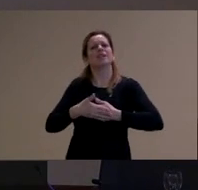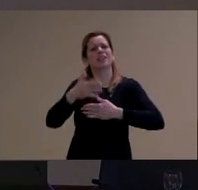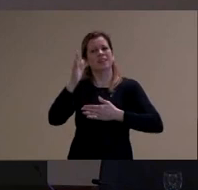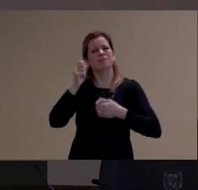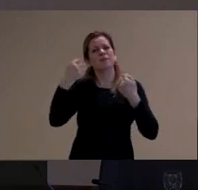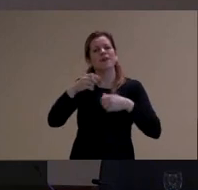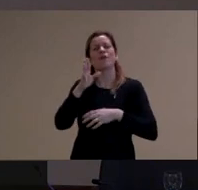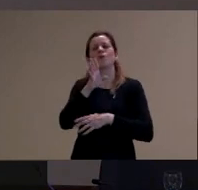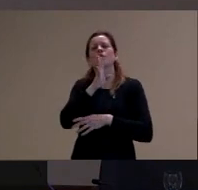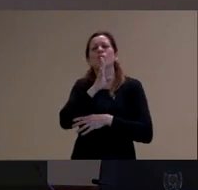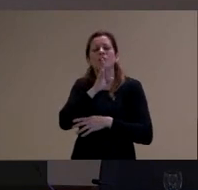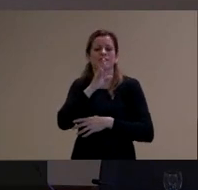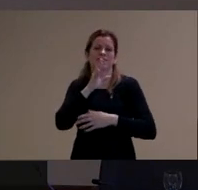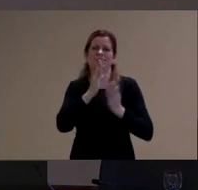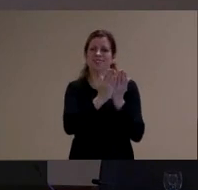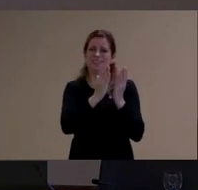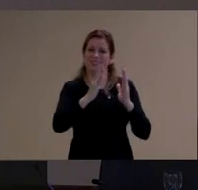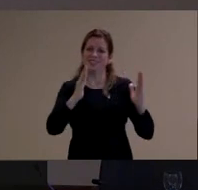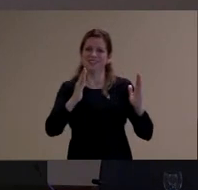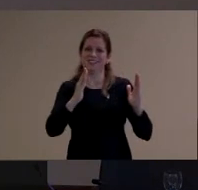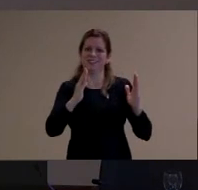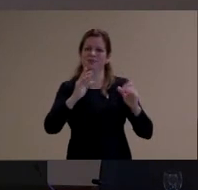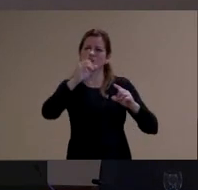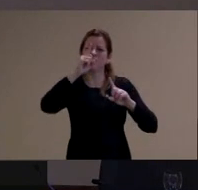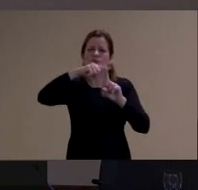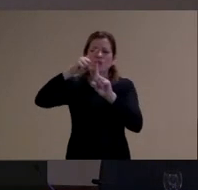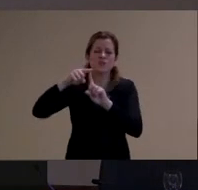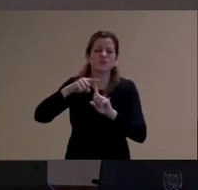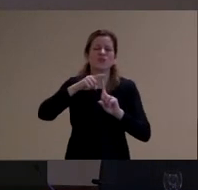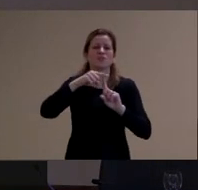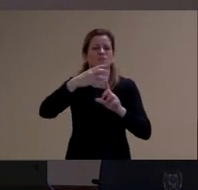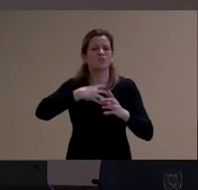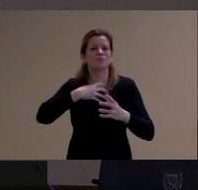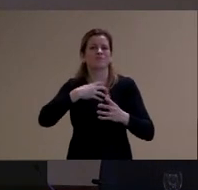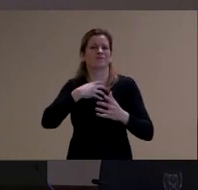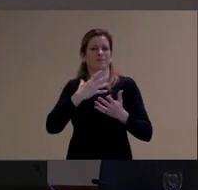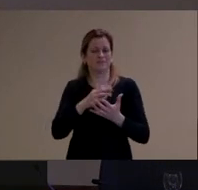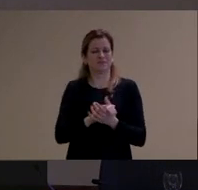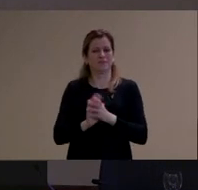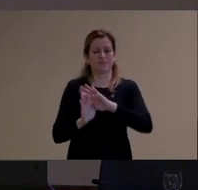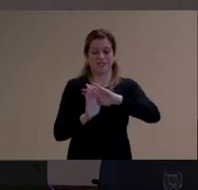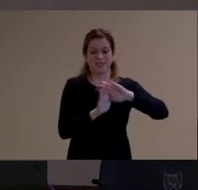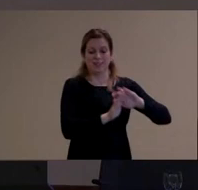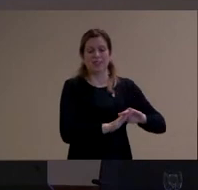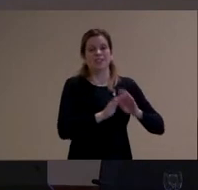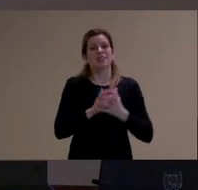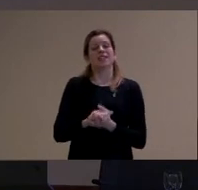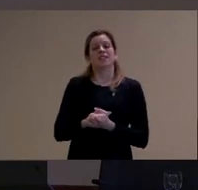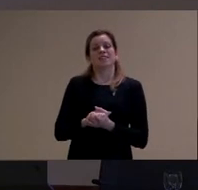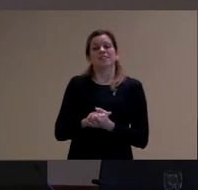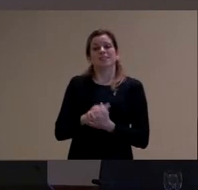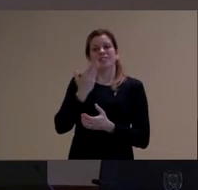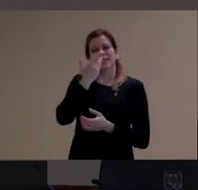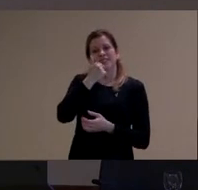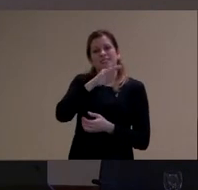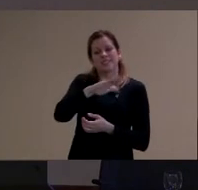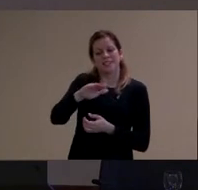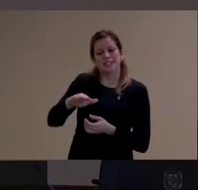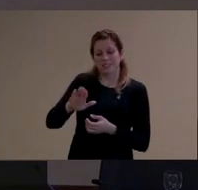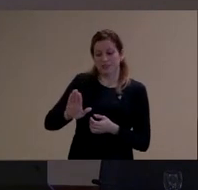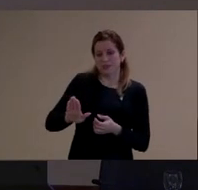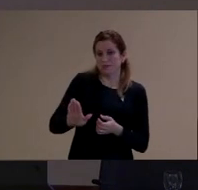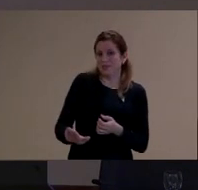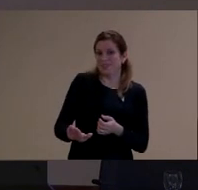que está sendo apresentado e para as crianças pequenas enquanto na bncc